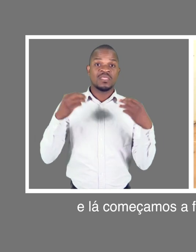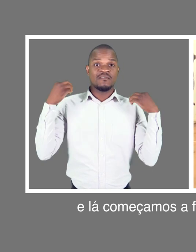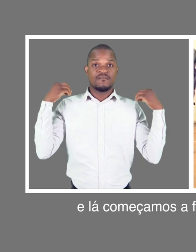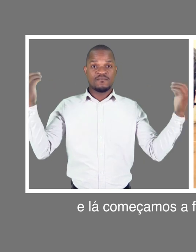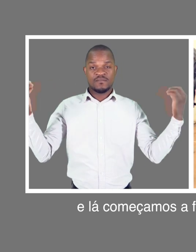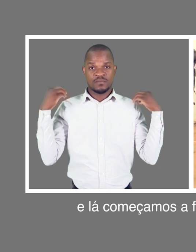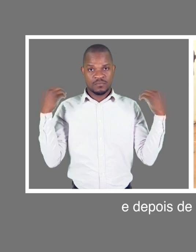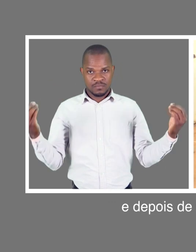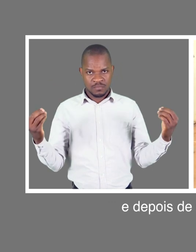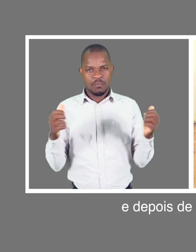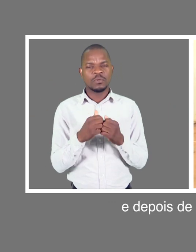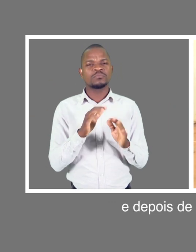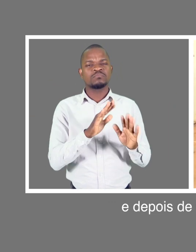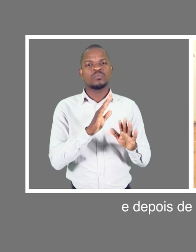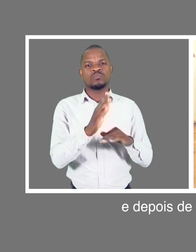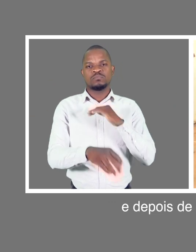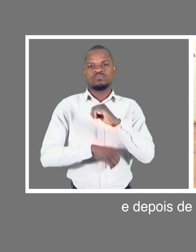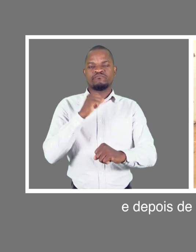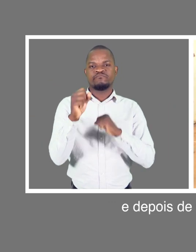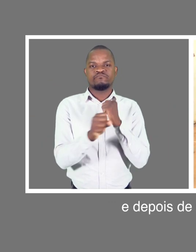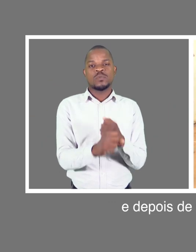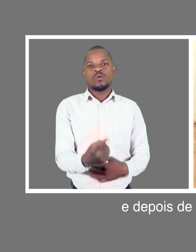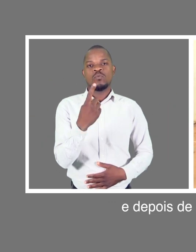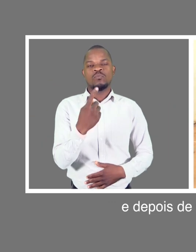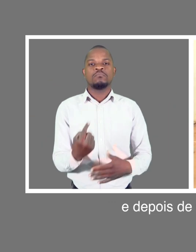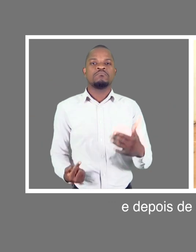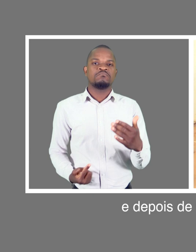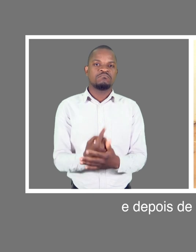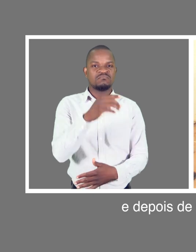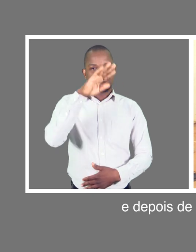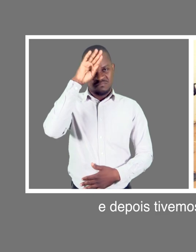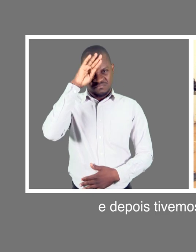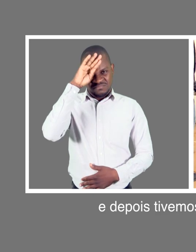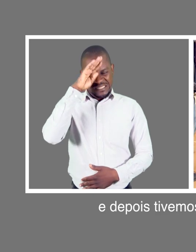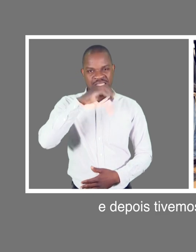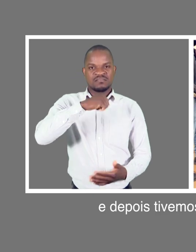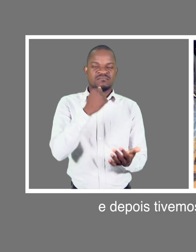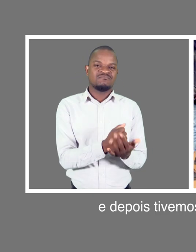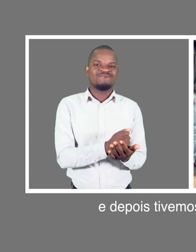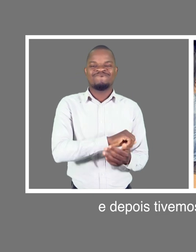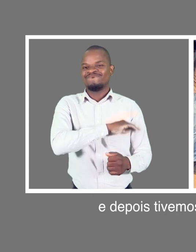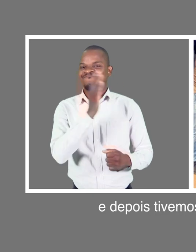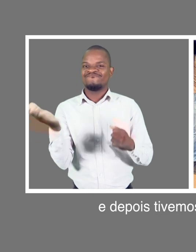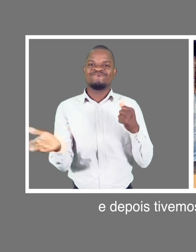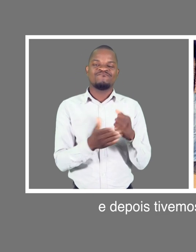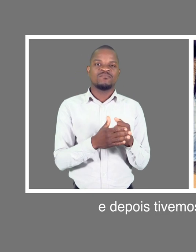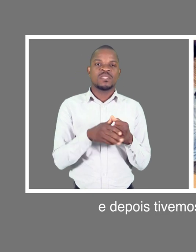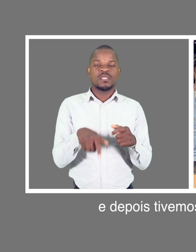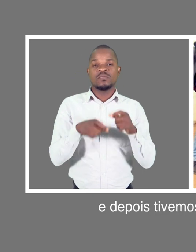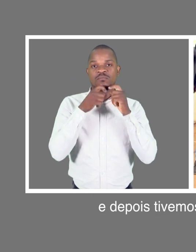filozotropia. Então, depois de um ano ele ficou doente, então tínhamos que voltar para Moçambique.